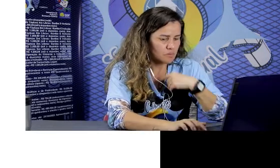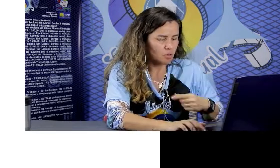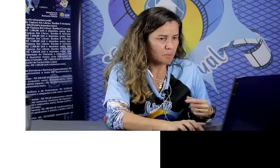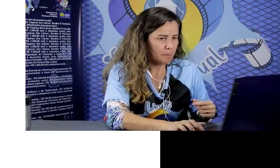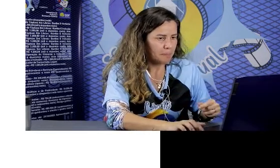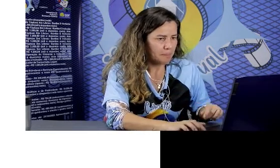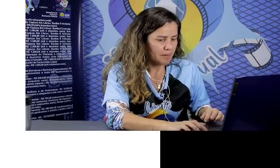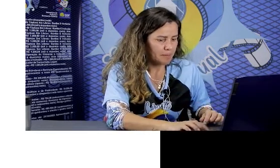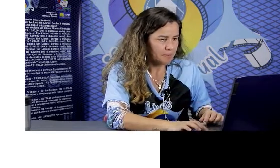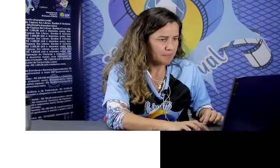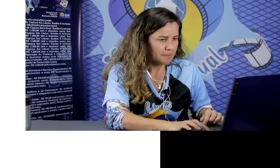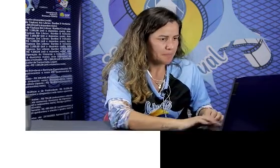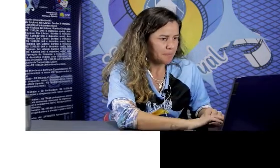Opa.